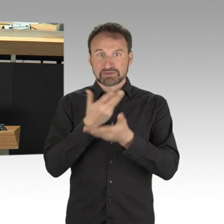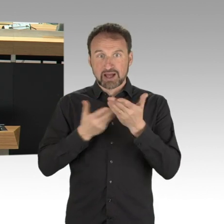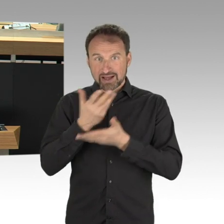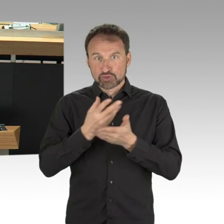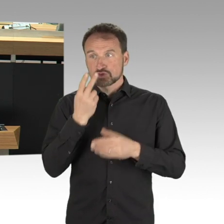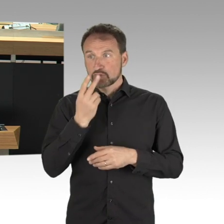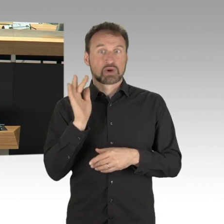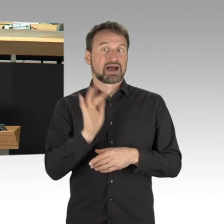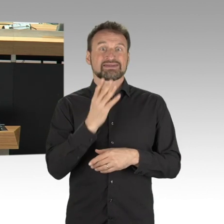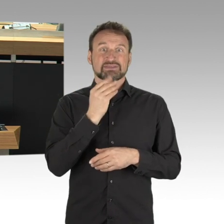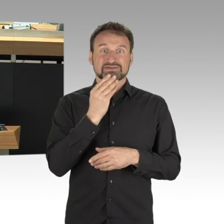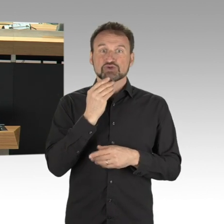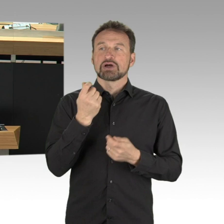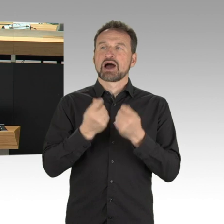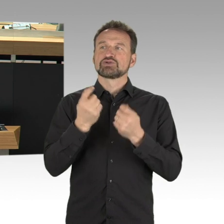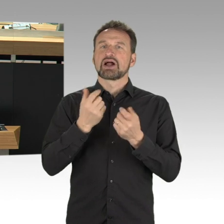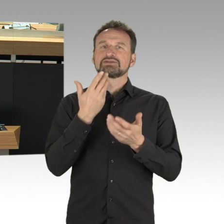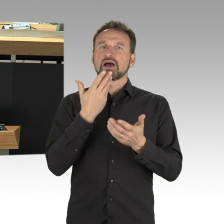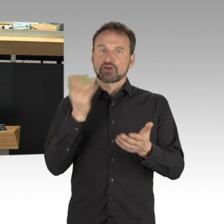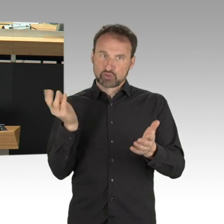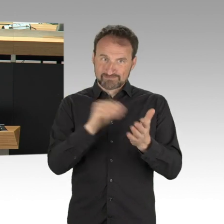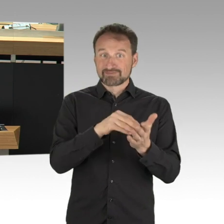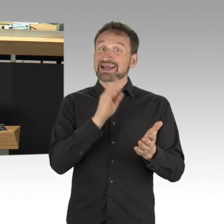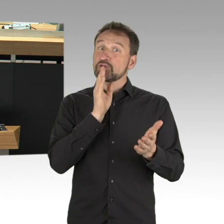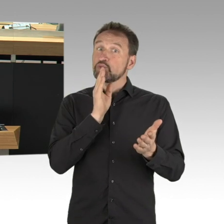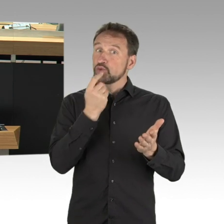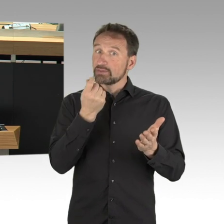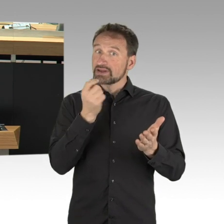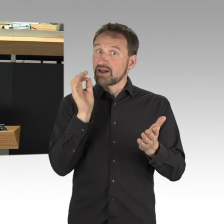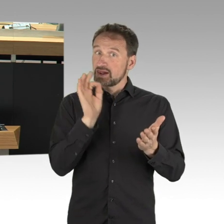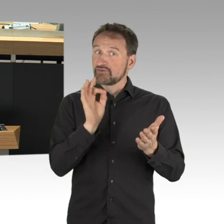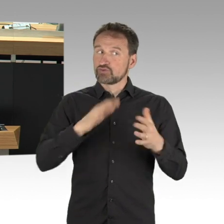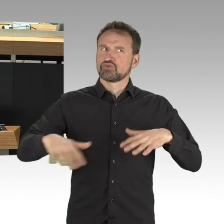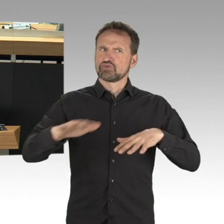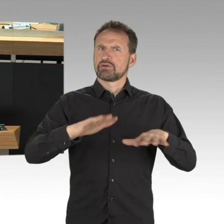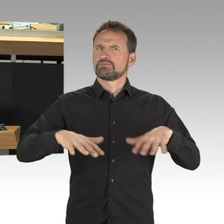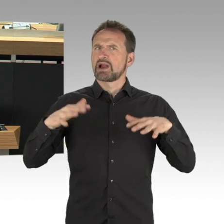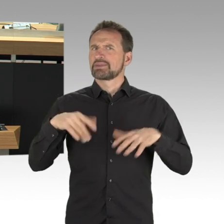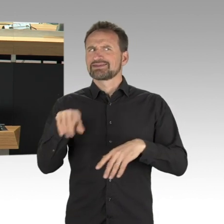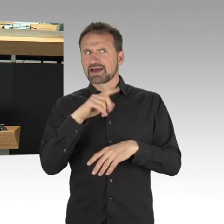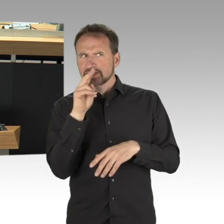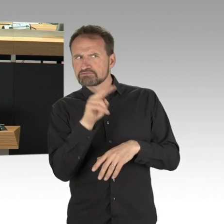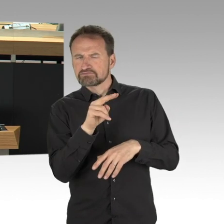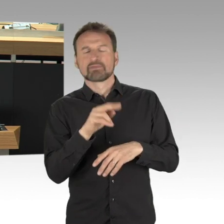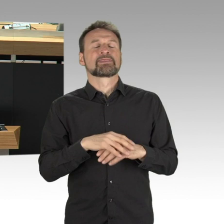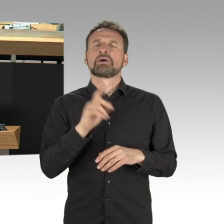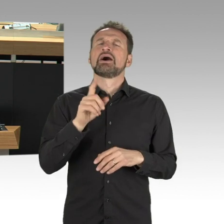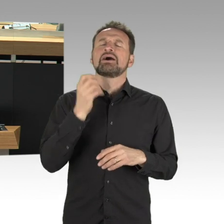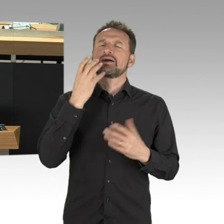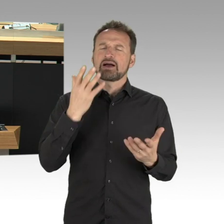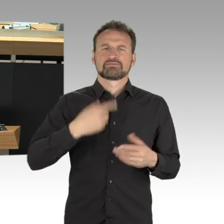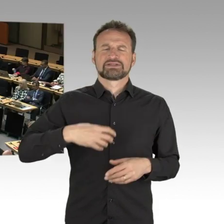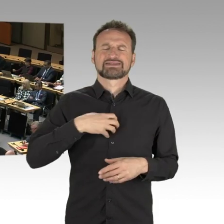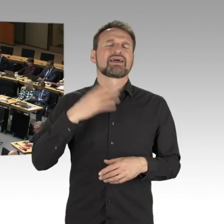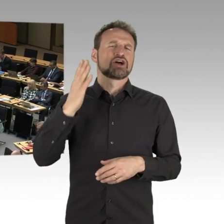Sicht der Parlamentarierinnen und Parlamentarier zur Verfügung gestellt werden. Ich gehe aber davon aus, dass der Senat hier schon einiges an Arbeit leisten wird.